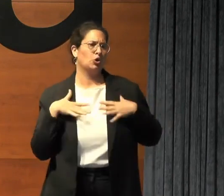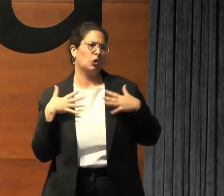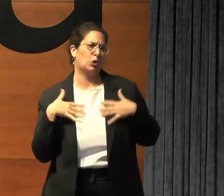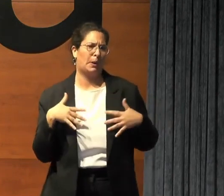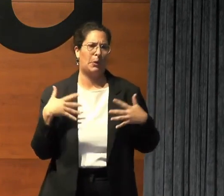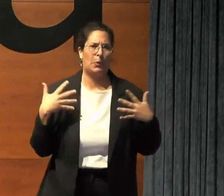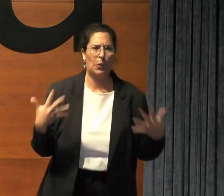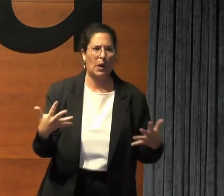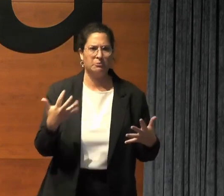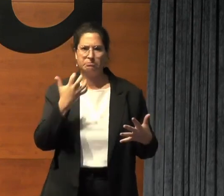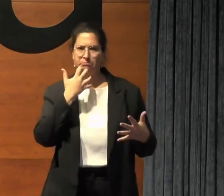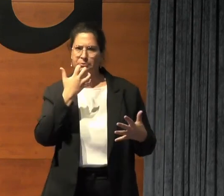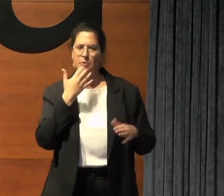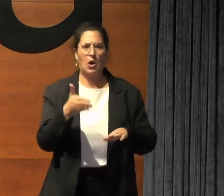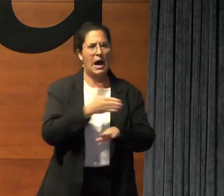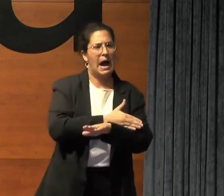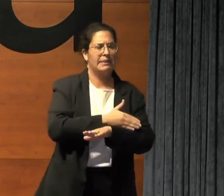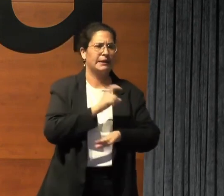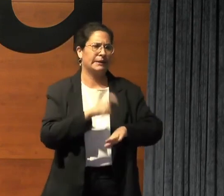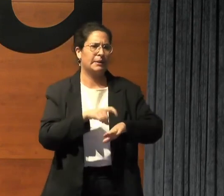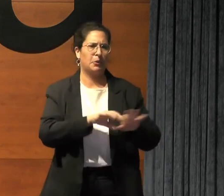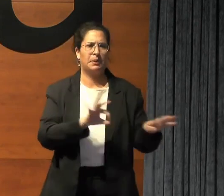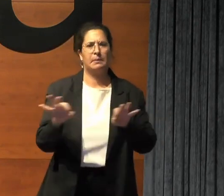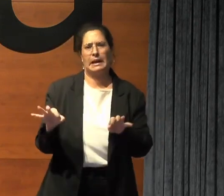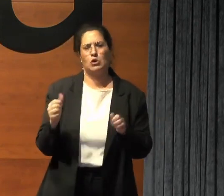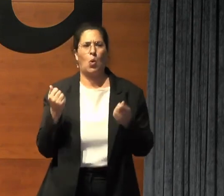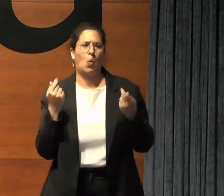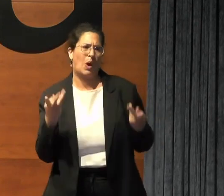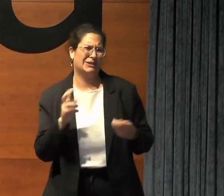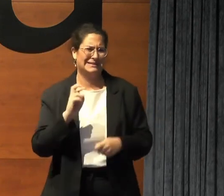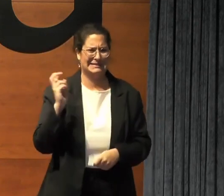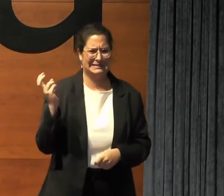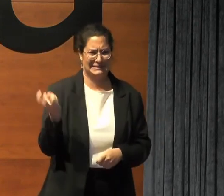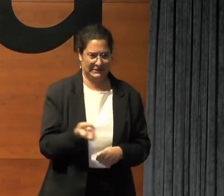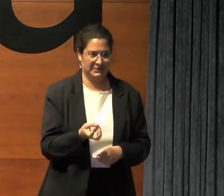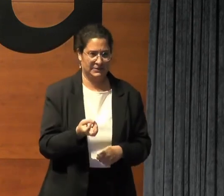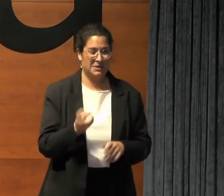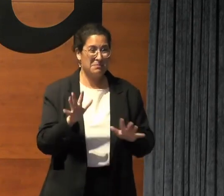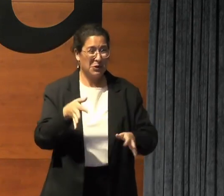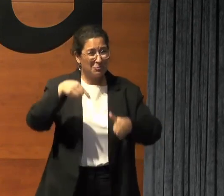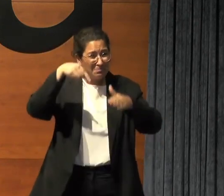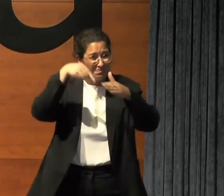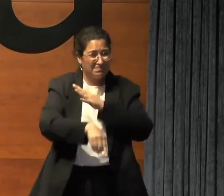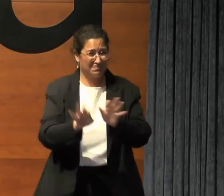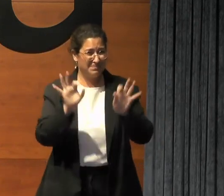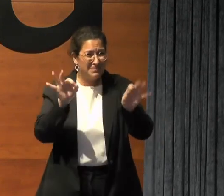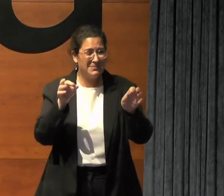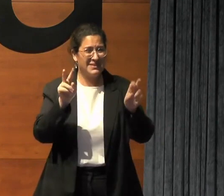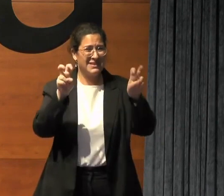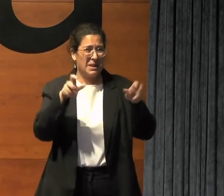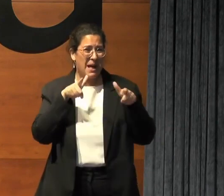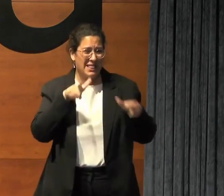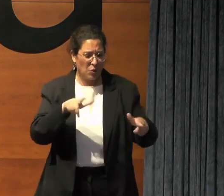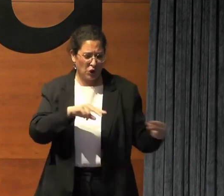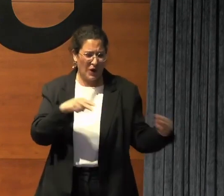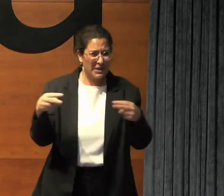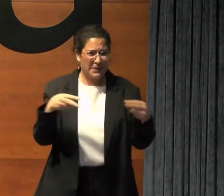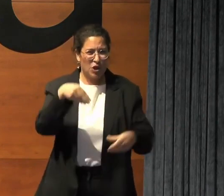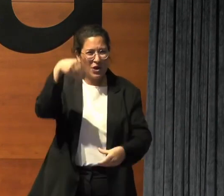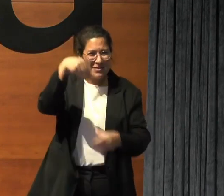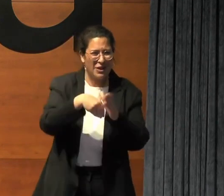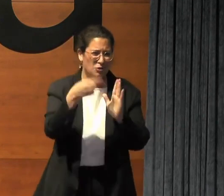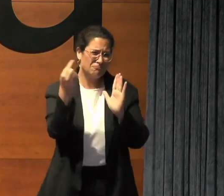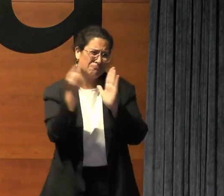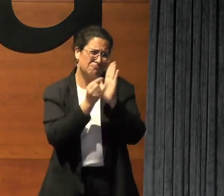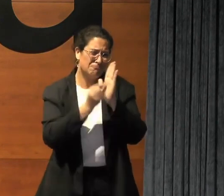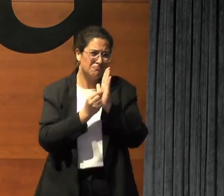más aspectos técnicos, pues en cuanto al tiro de cámara, al tipo de vestimenta, qué tipo de preparación hay que realizar, pero todo lo que tiene